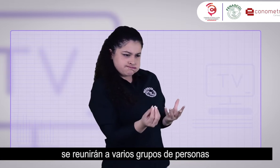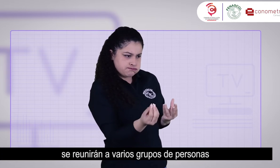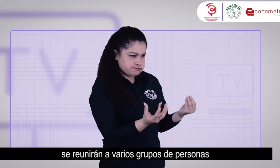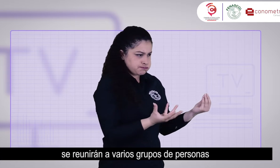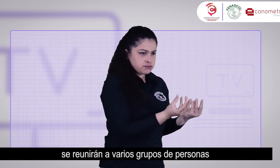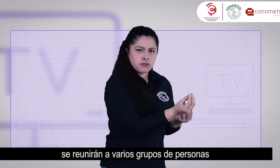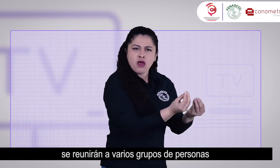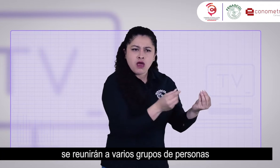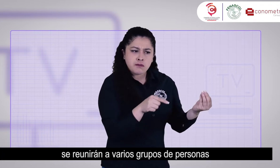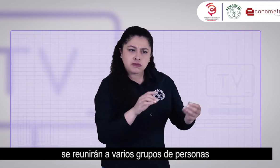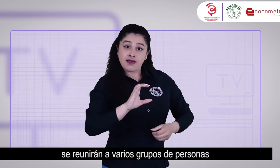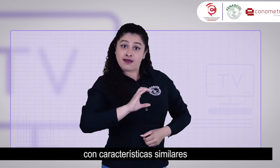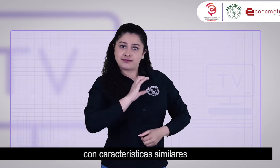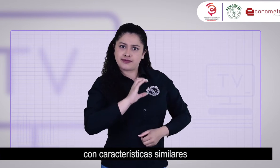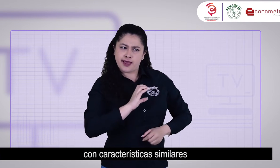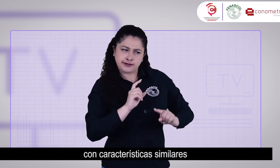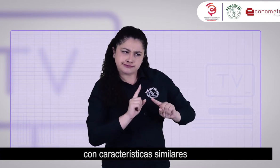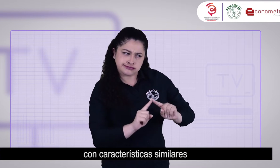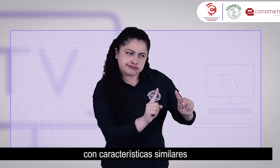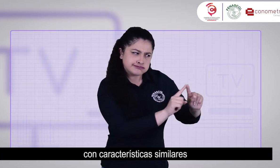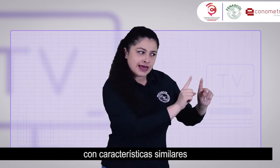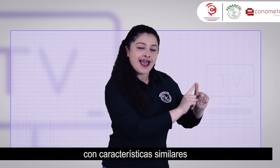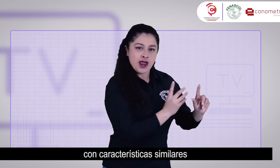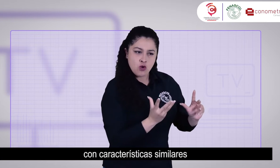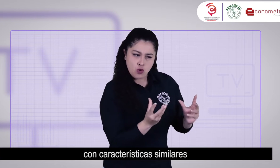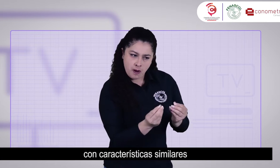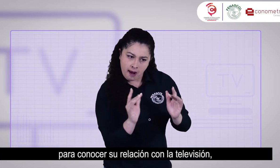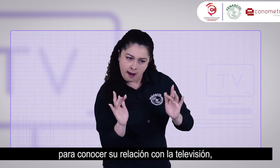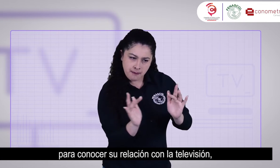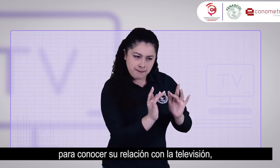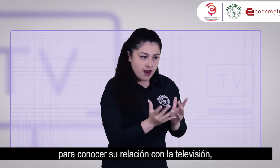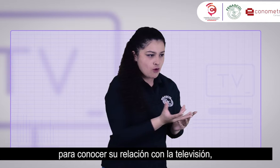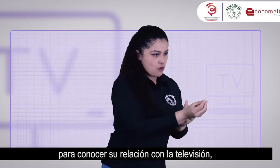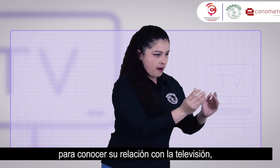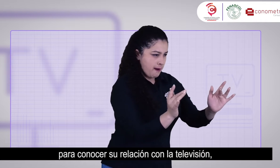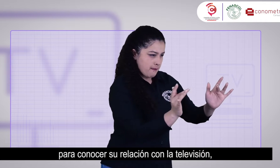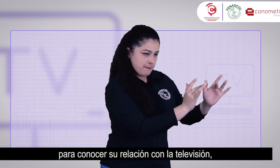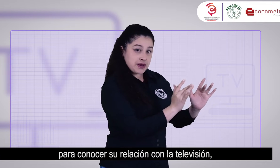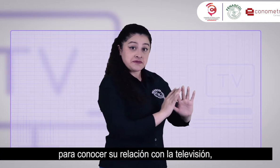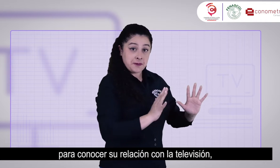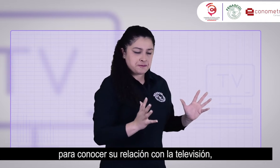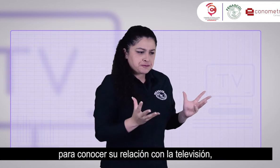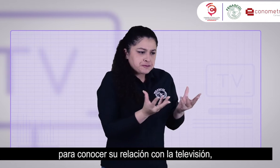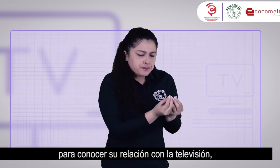varios grupos de personas con características similares para conocer su relación con la televisión,